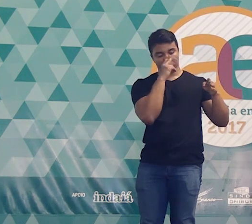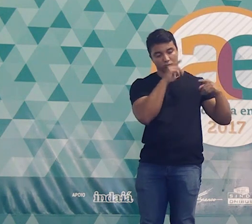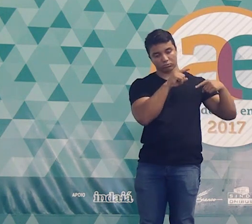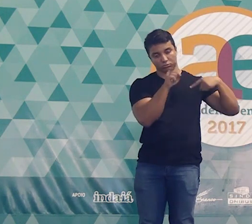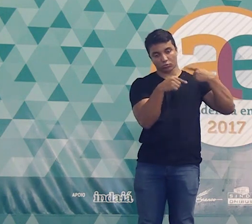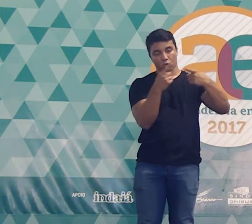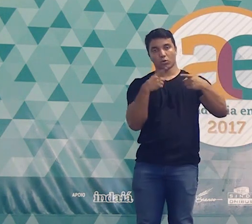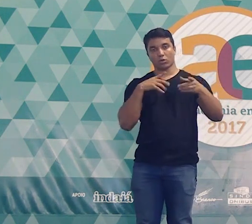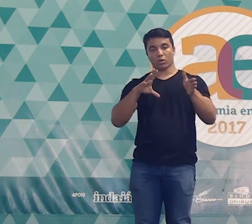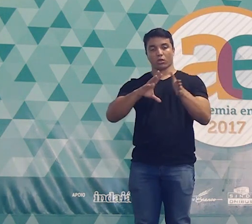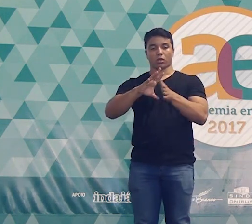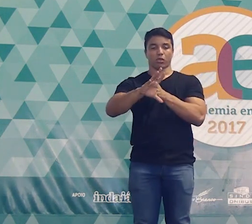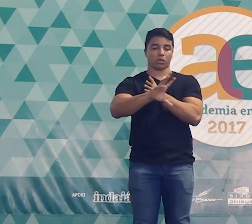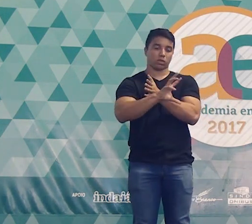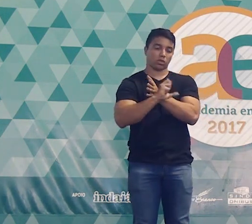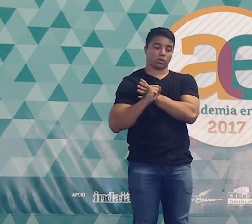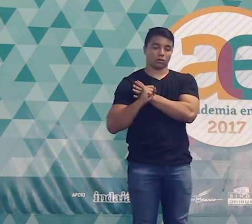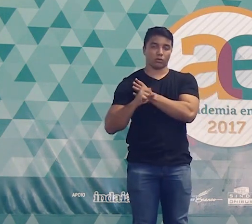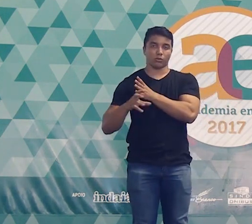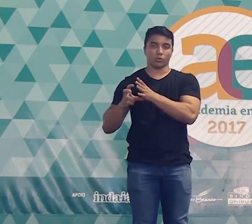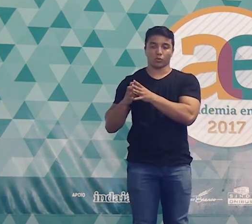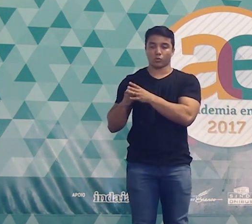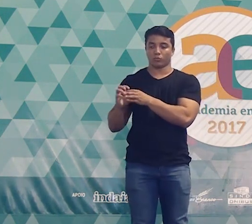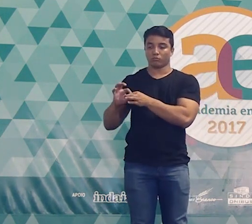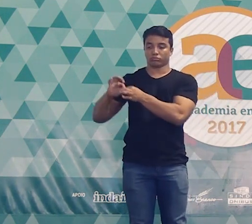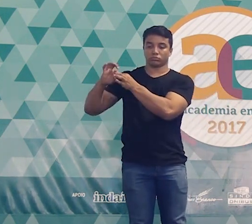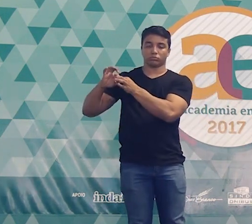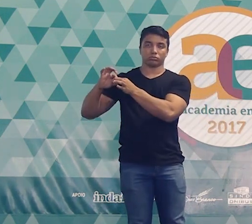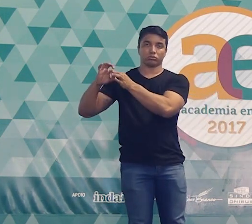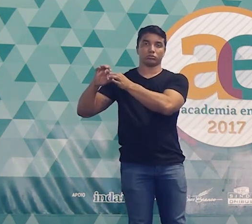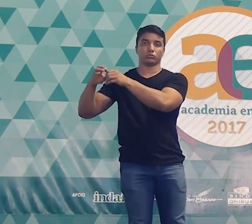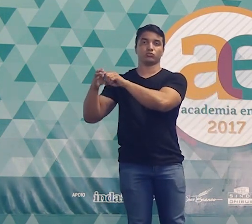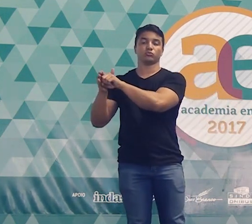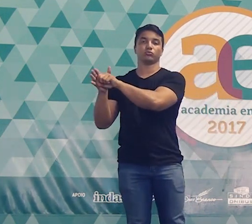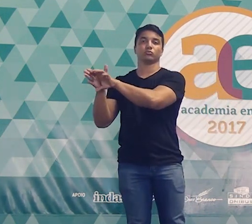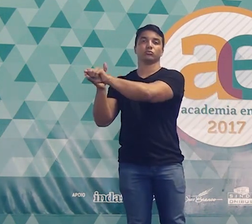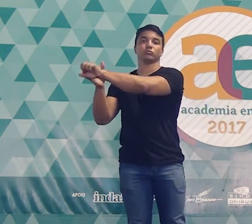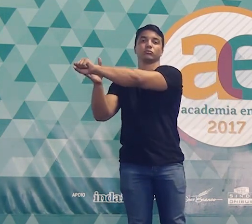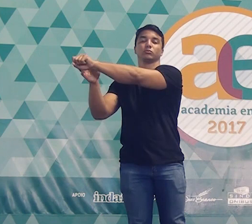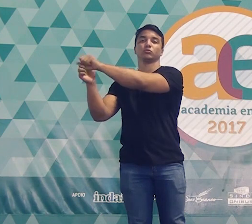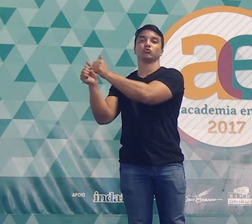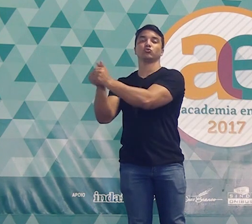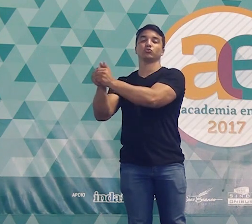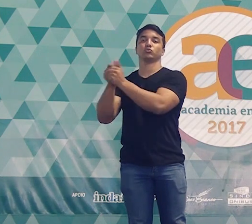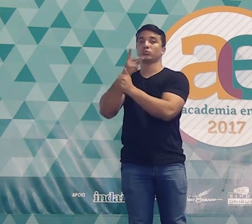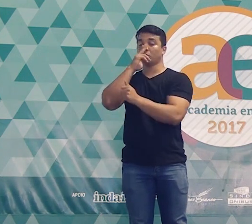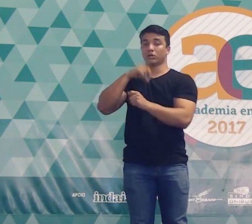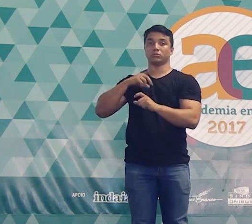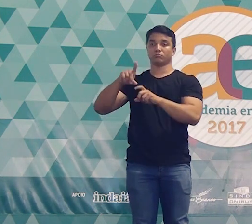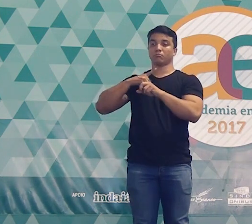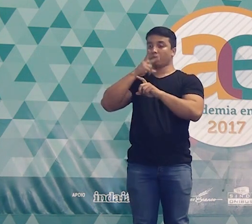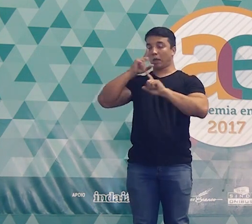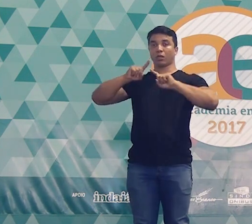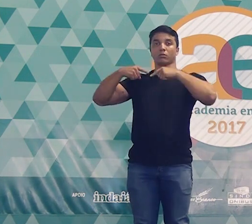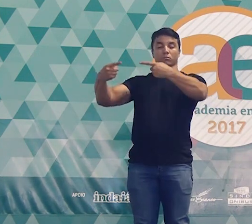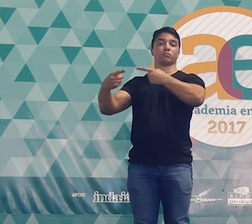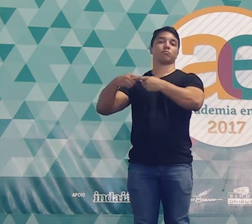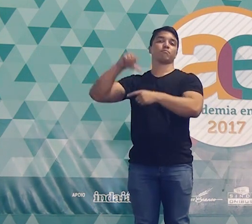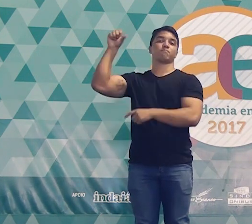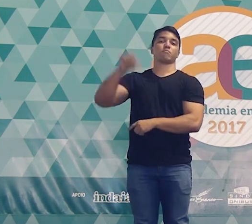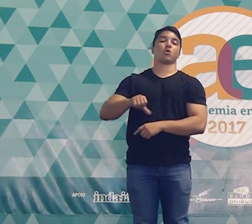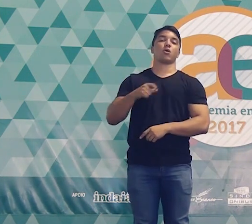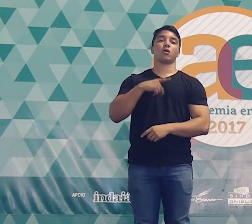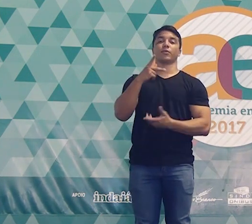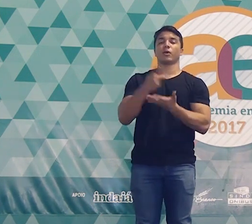estão, e acabam inserindo DNA de outras bactérias, aumentando o seu potencial adaptativo. Isso